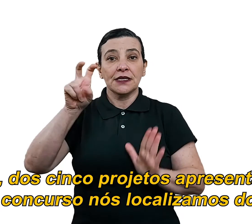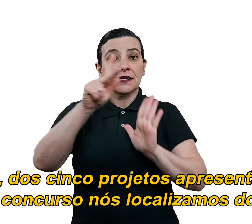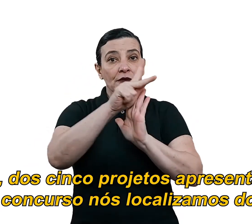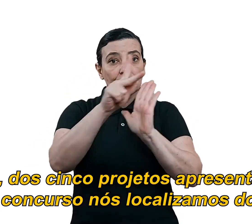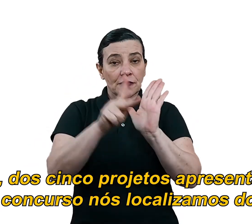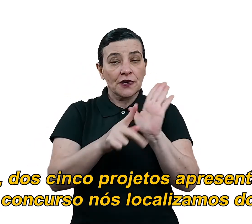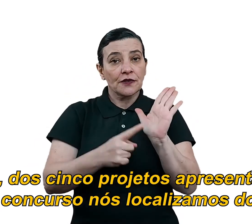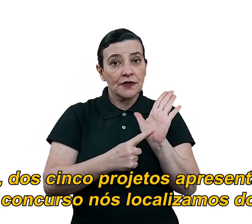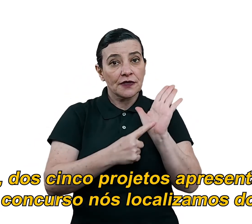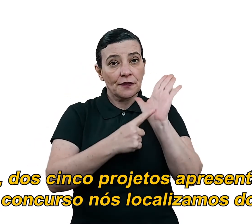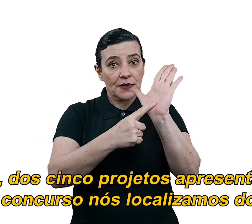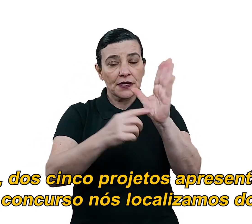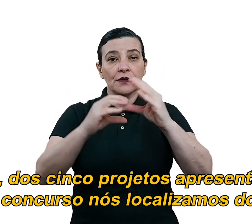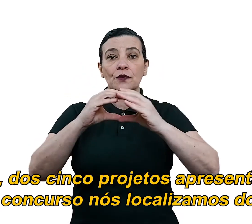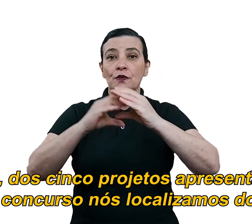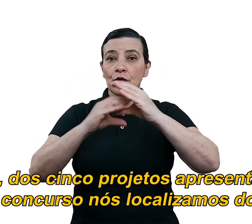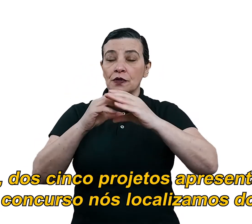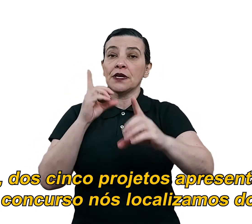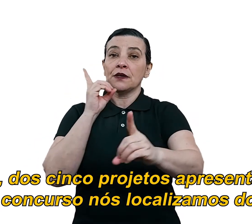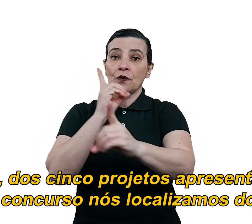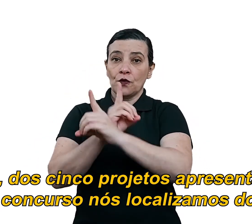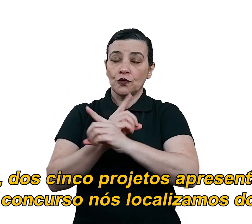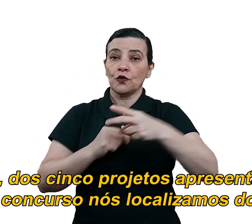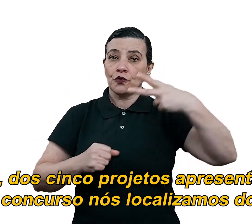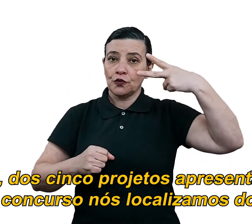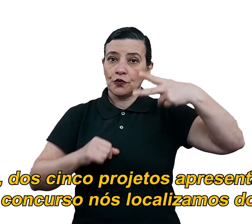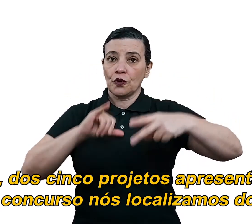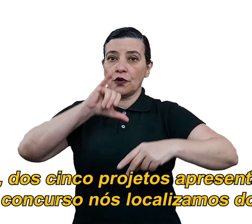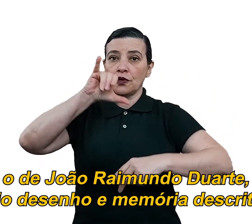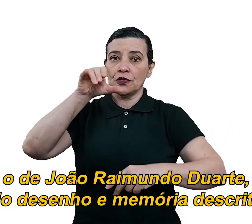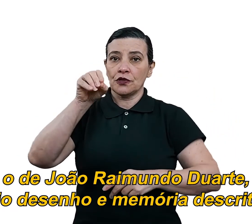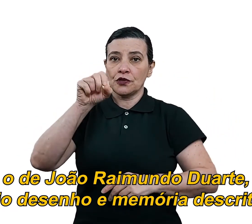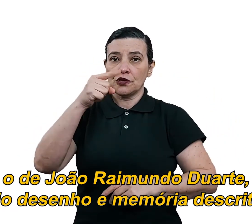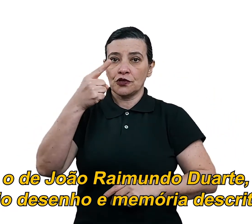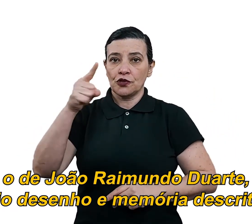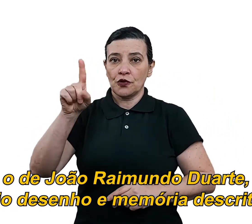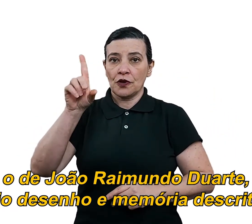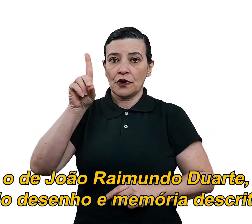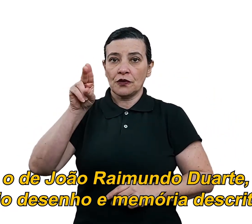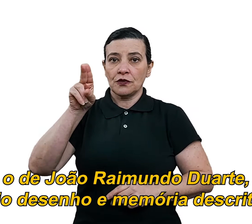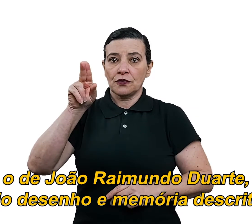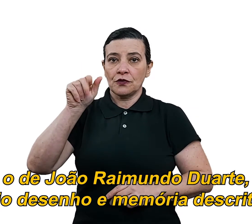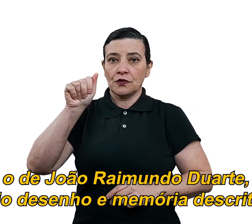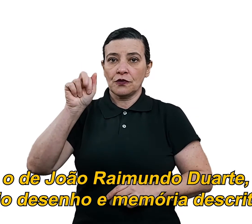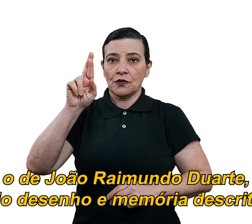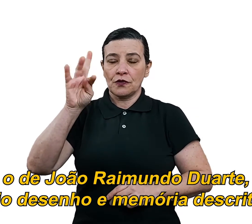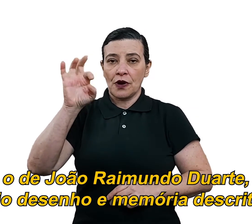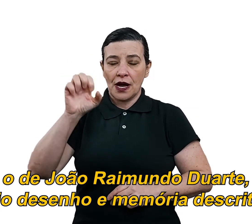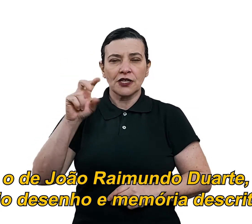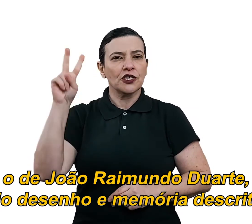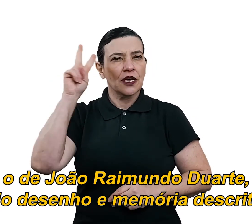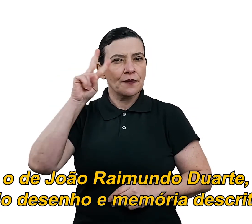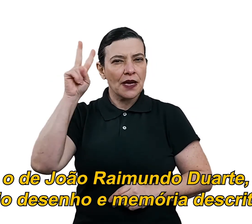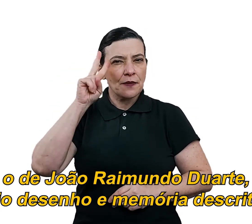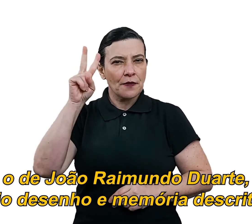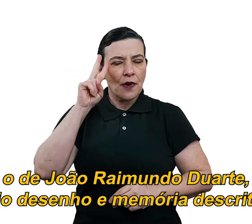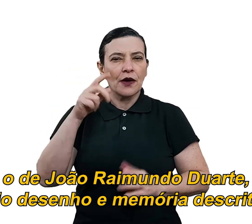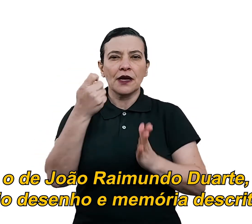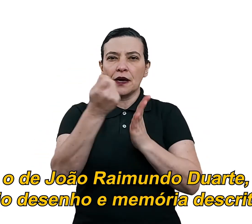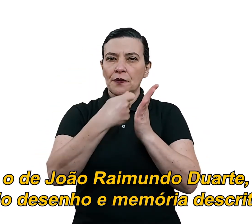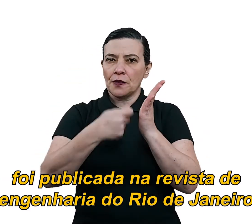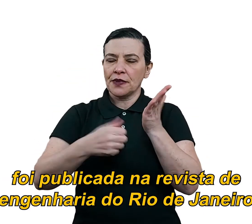digo. Bem, dos 5 projetos apresentados ao concurso, nós localizamos 2. O de João Raimundo Duarte, cujo desenho e